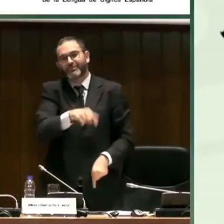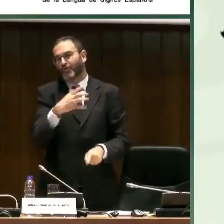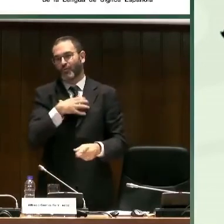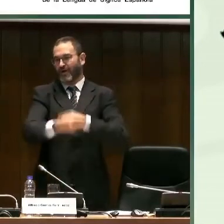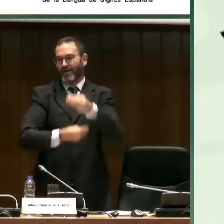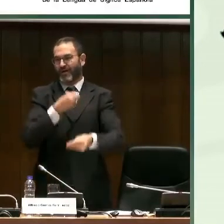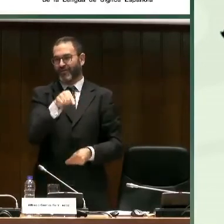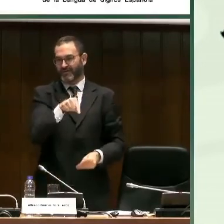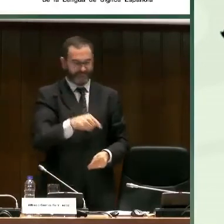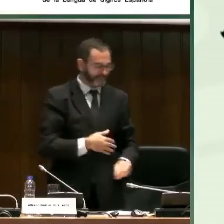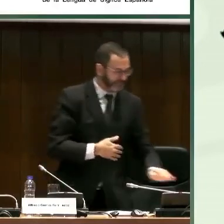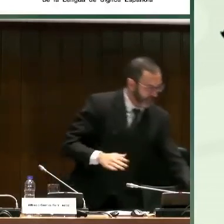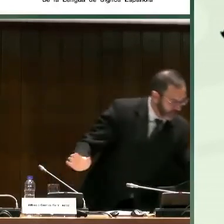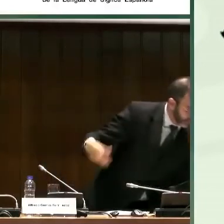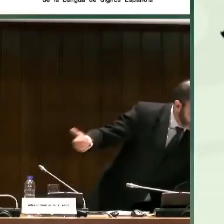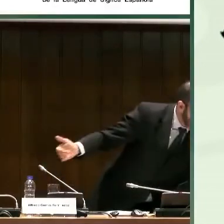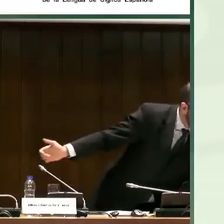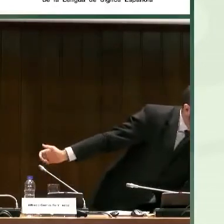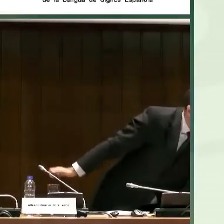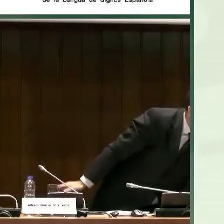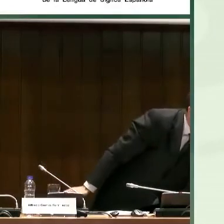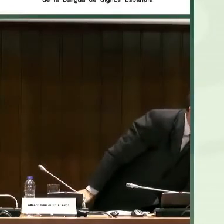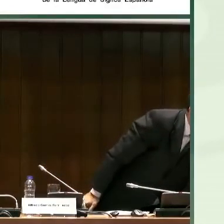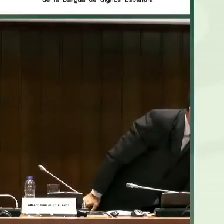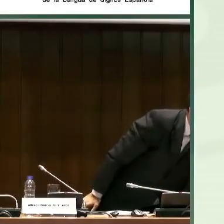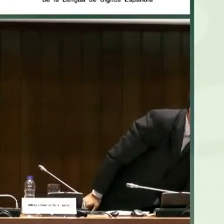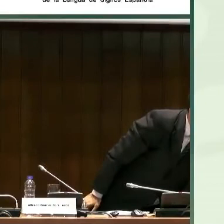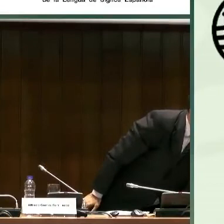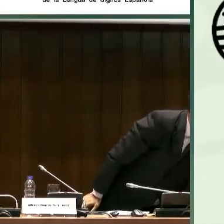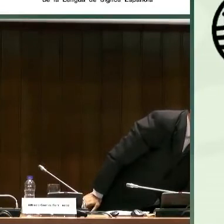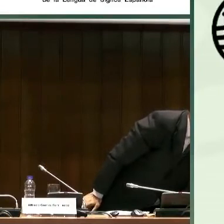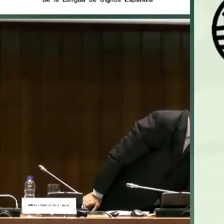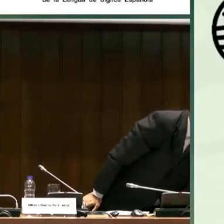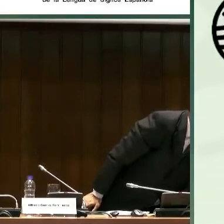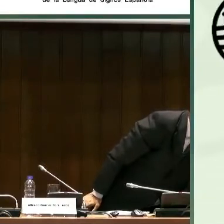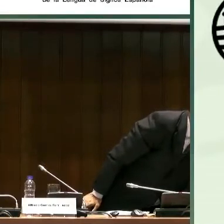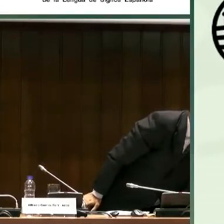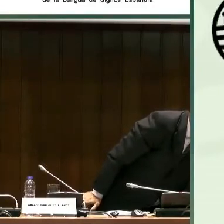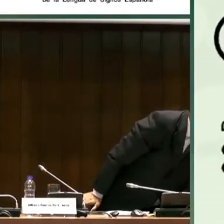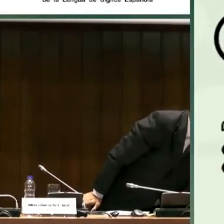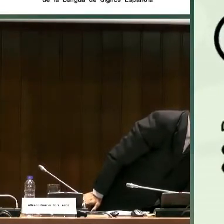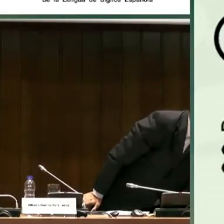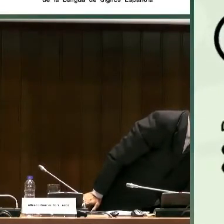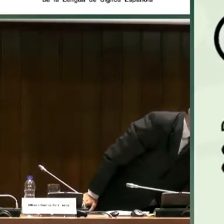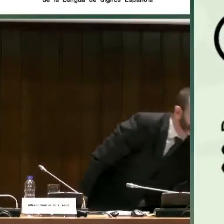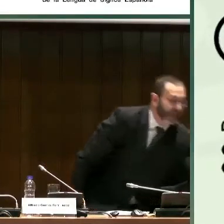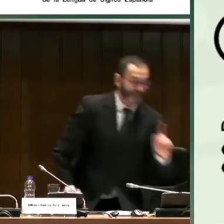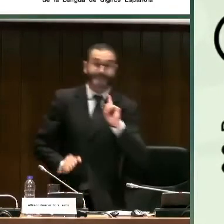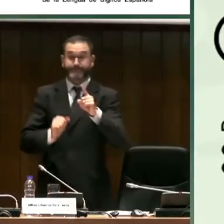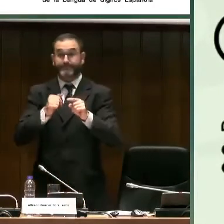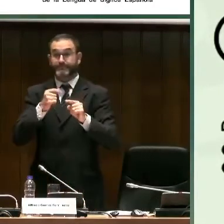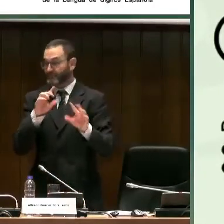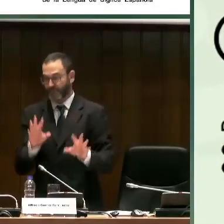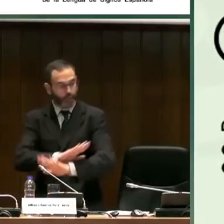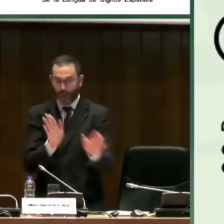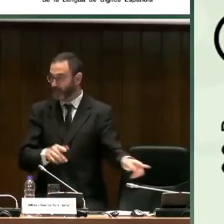empresa de intérpretes orales que simplemente ha ganado el concurso, es muy probable que que no reúnan los criterios